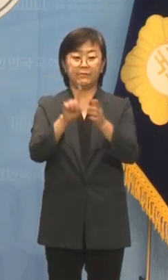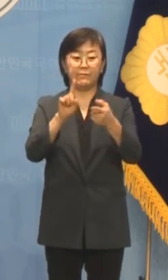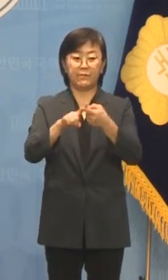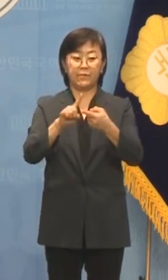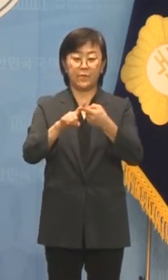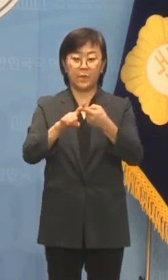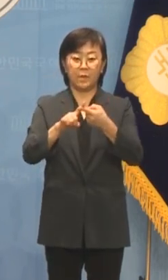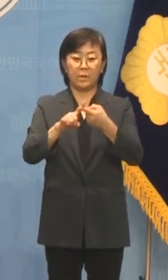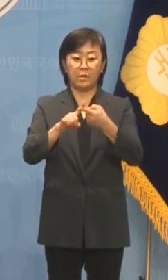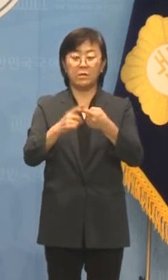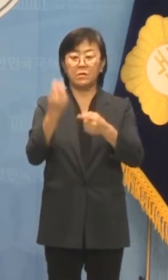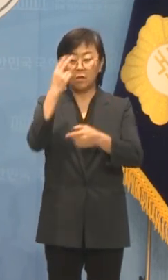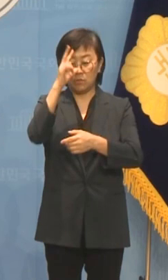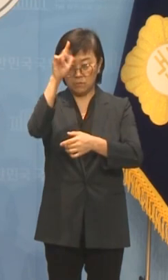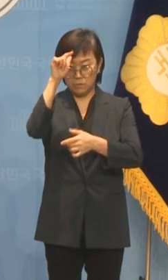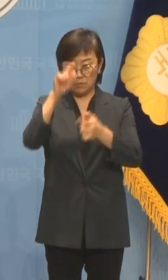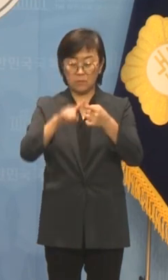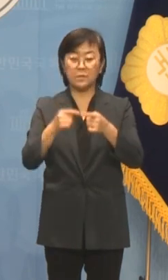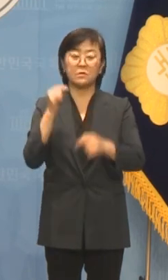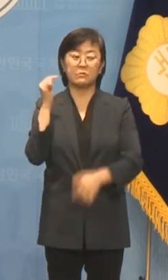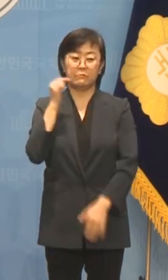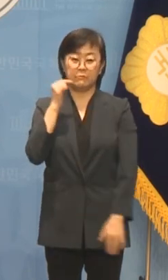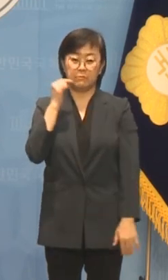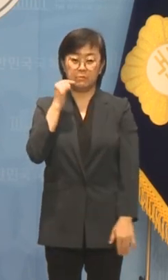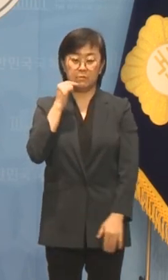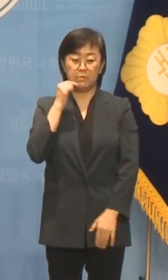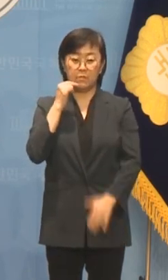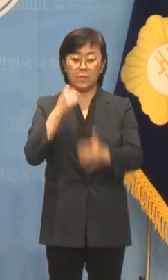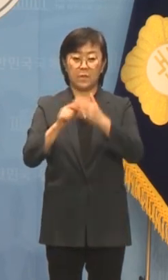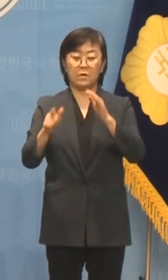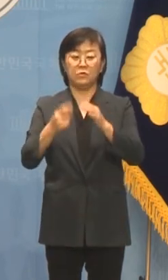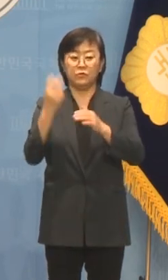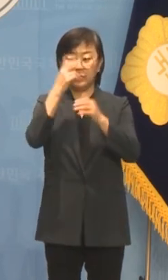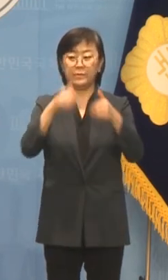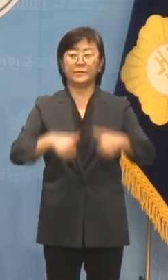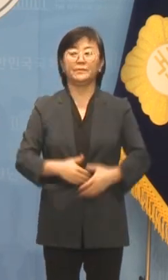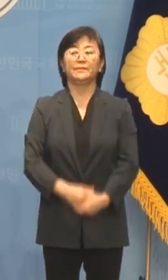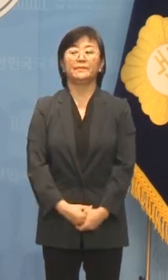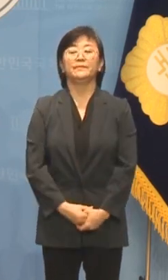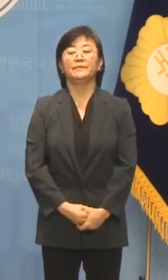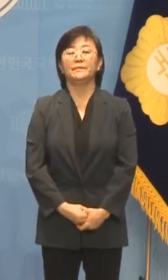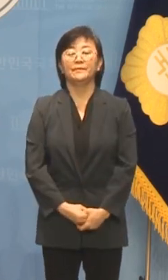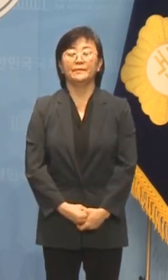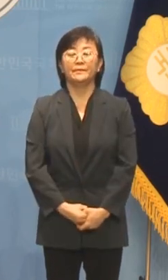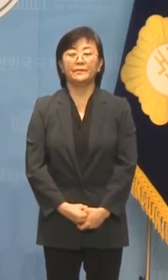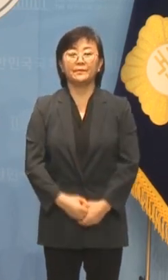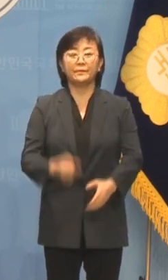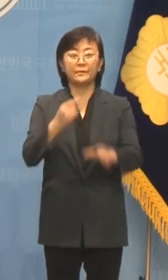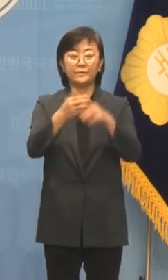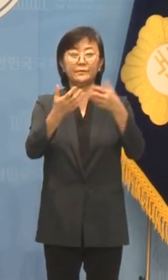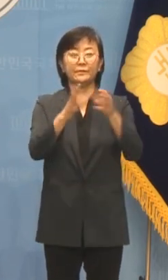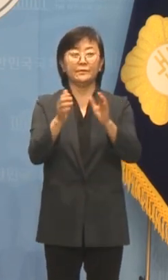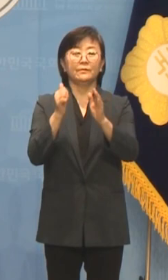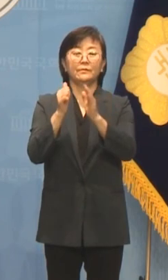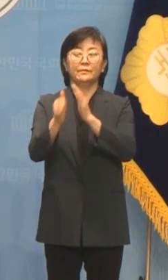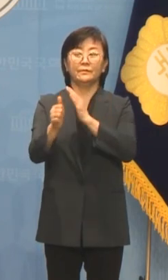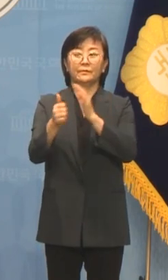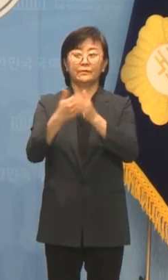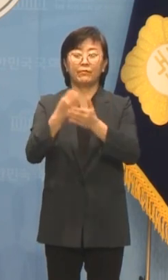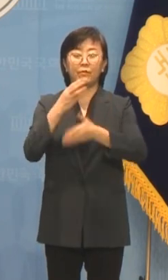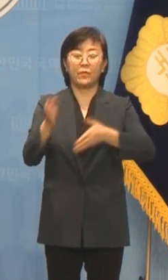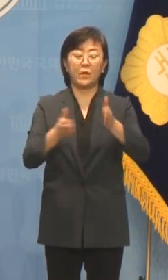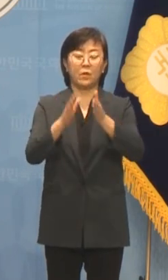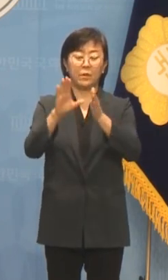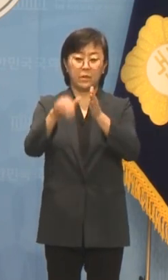대해서 검찰은 철저하고 엄정하게 수사해야 합니다. 민주당 당대표는